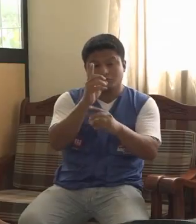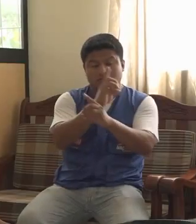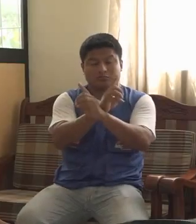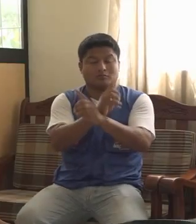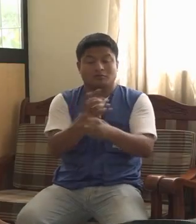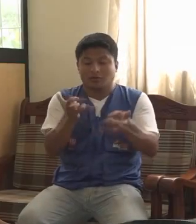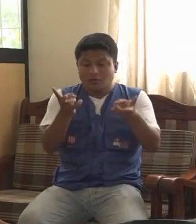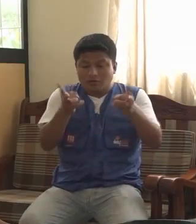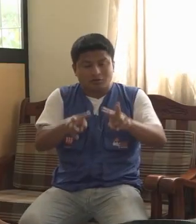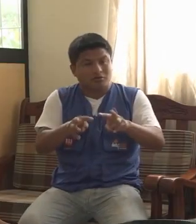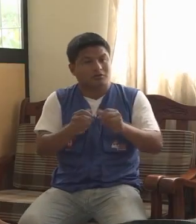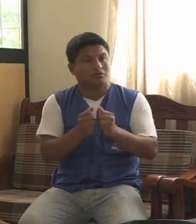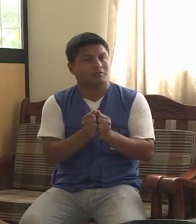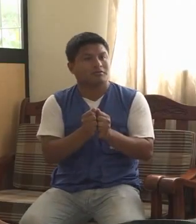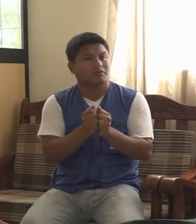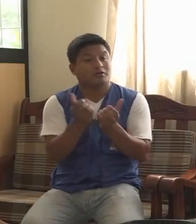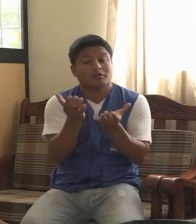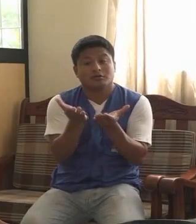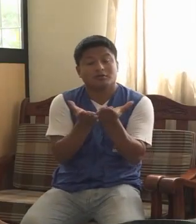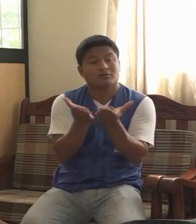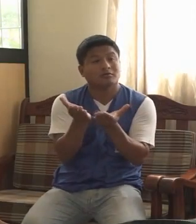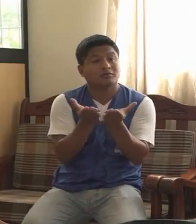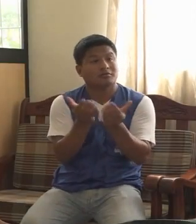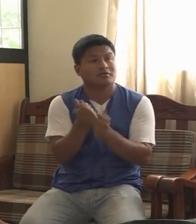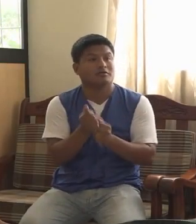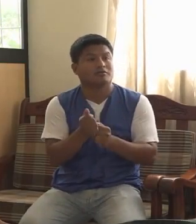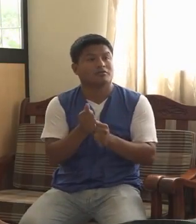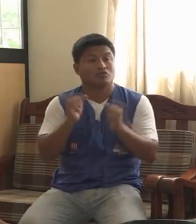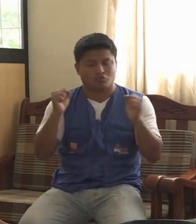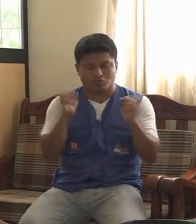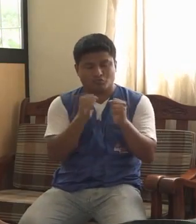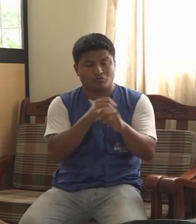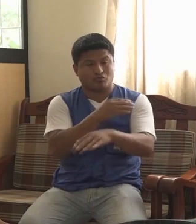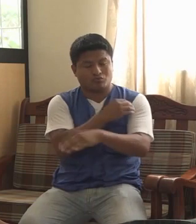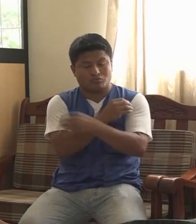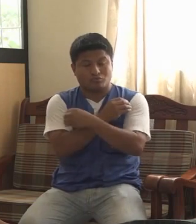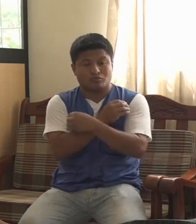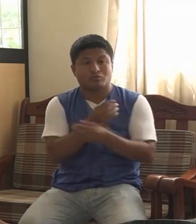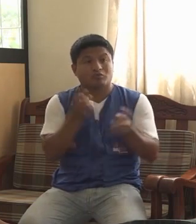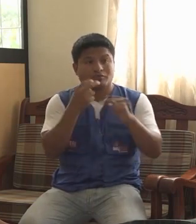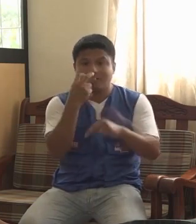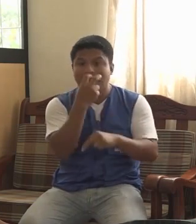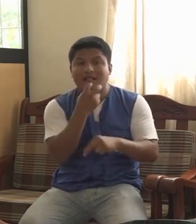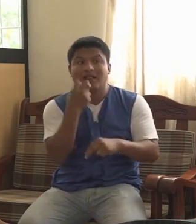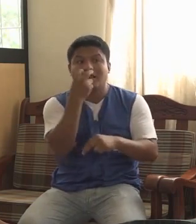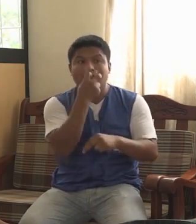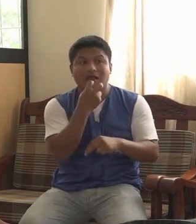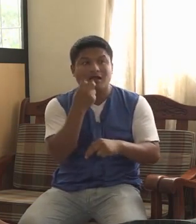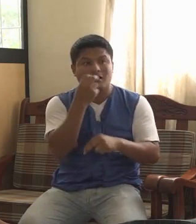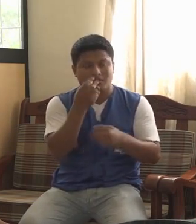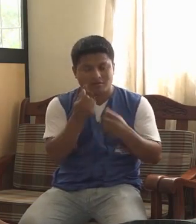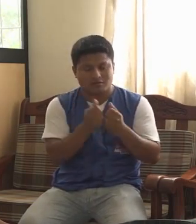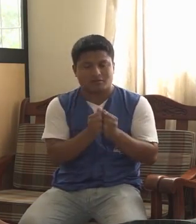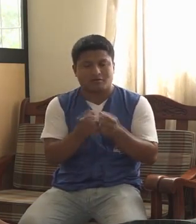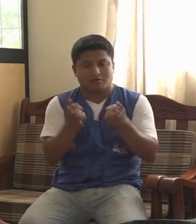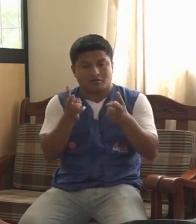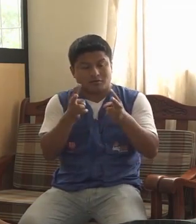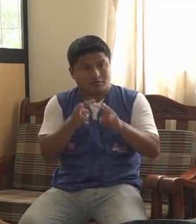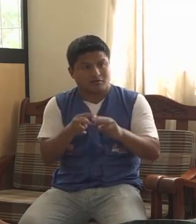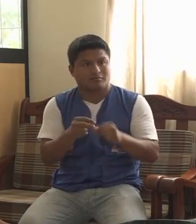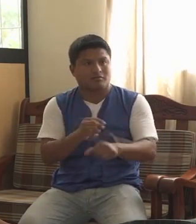A más de eso, pues también tenemos los servicios de terapia física, terapia de lenguaje y de